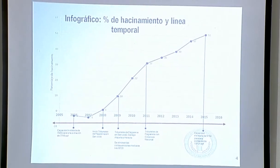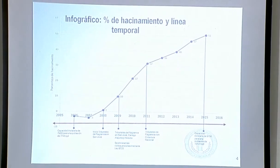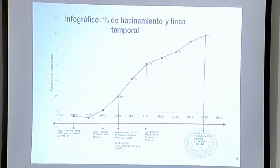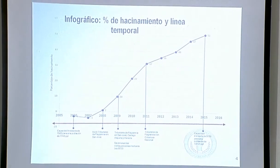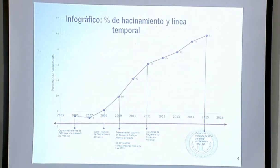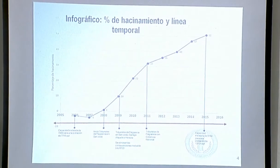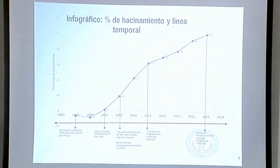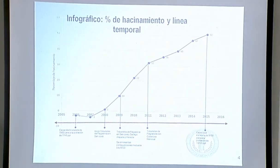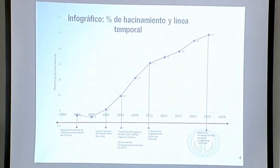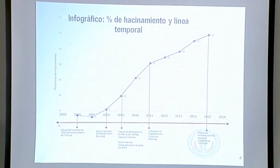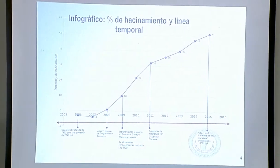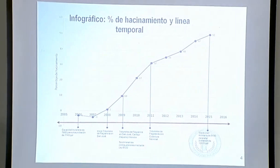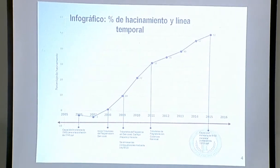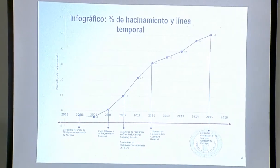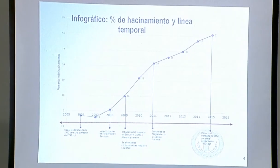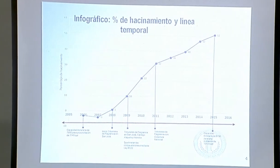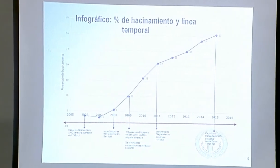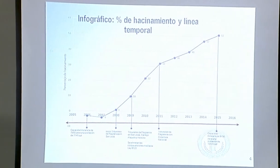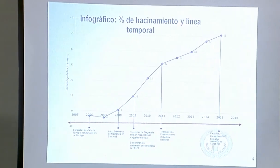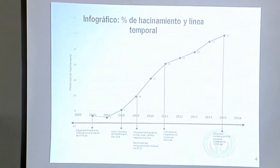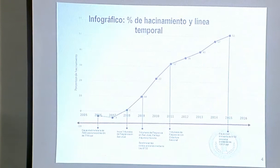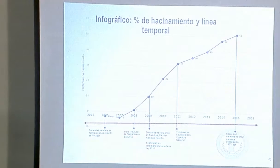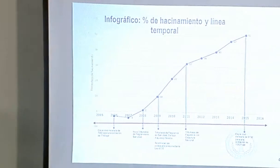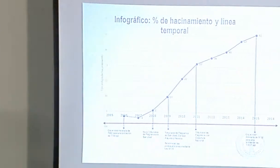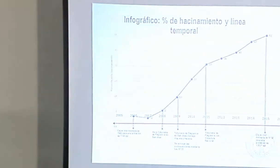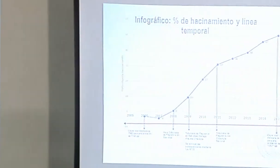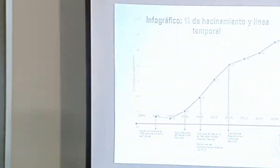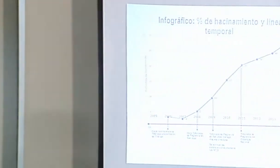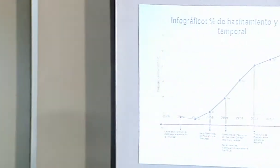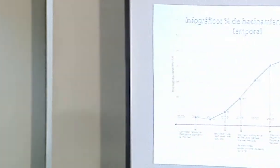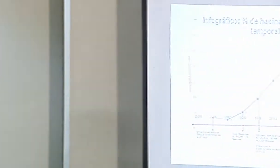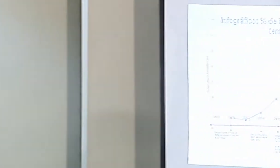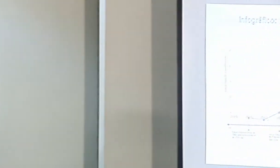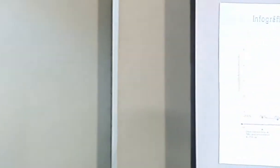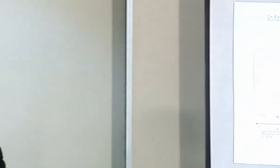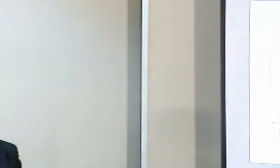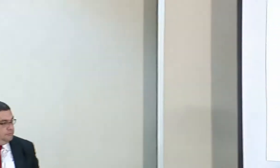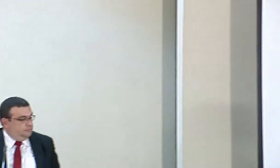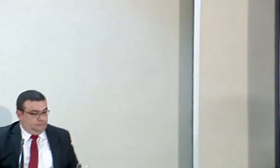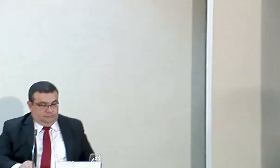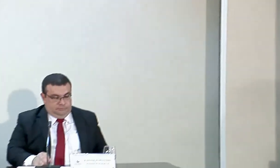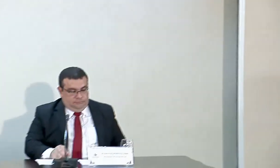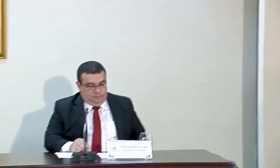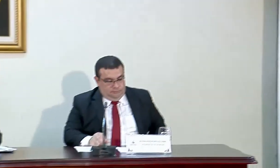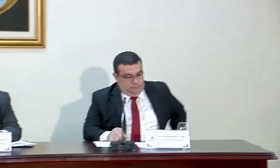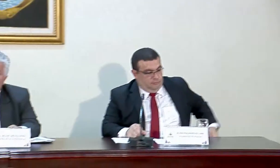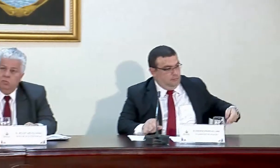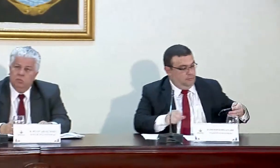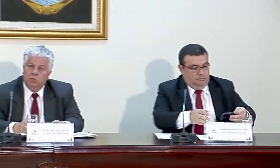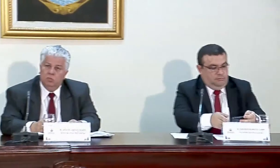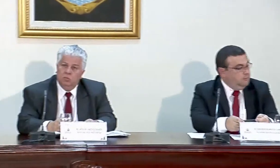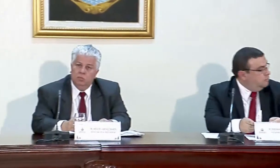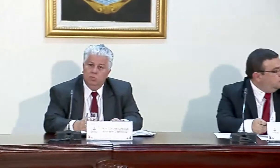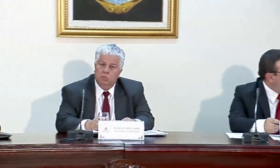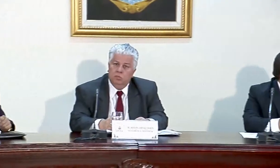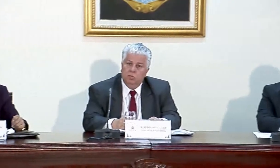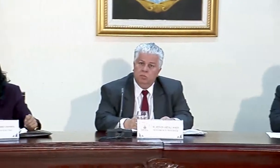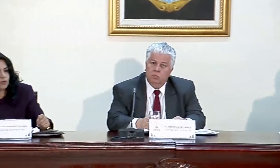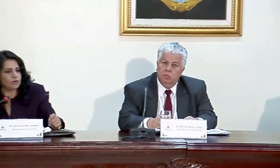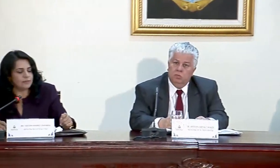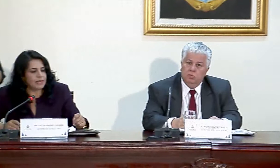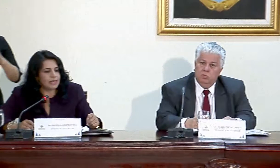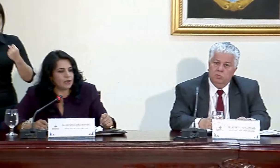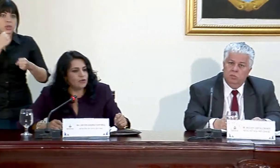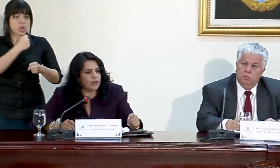los cuerpos de policía del Ministerio de Seguridad Pública con el propósito de generar mayor seguridad en las calles. Allí actuó el Poder